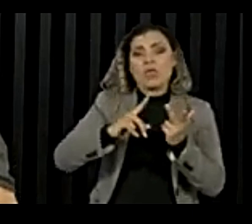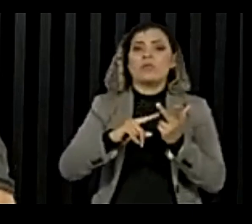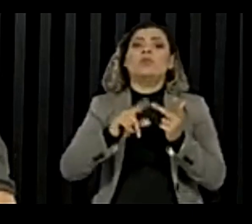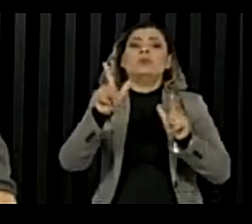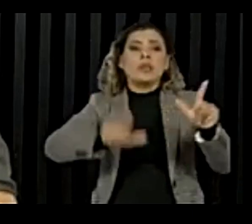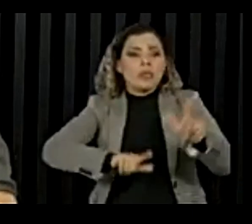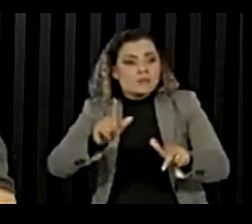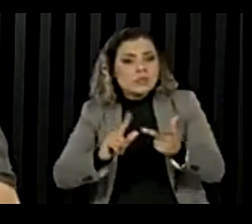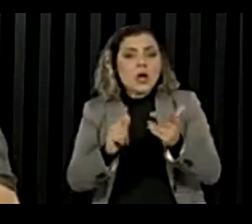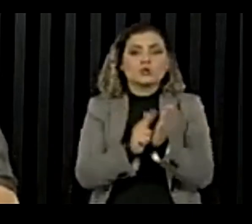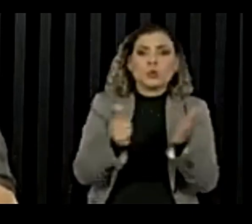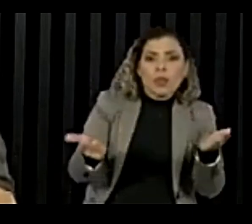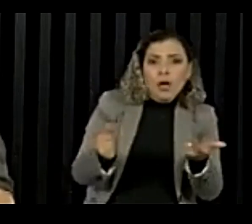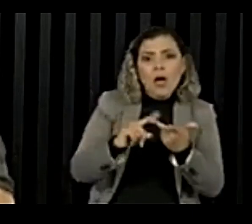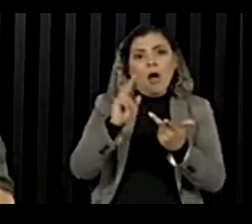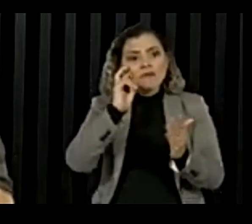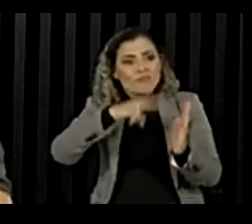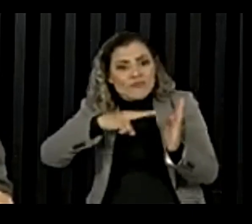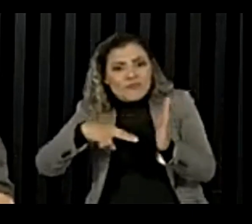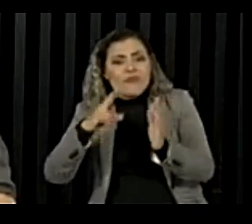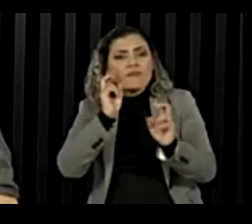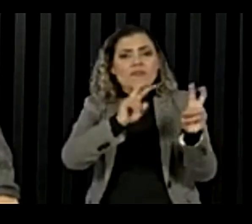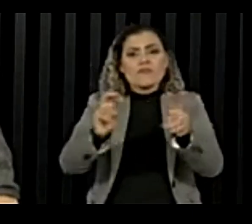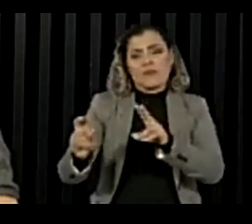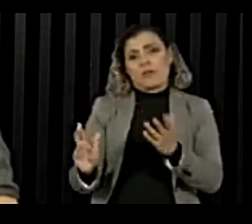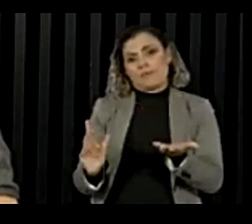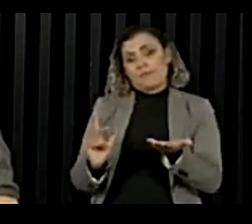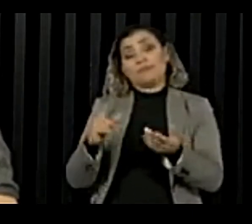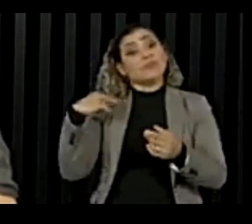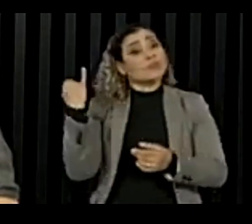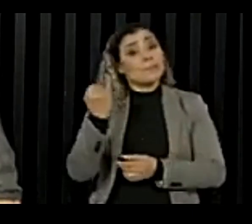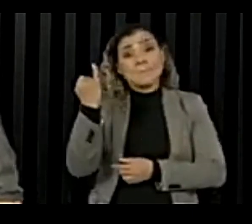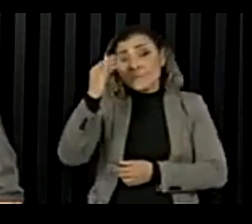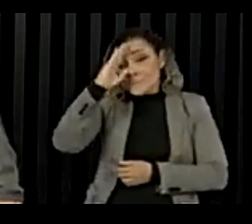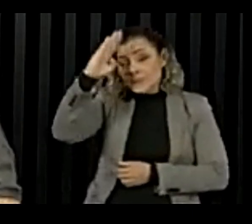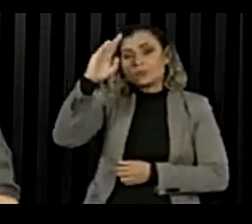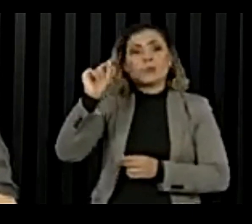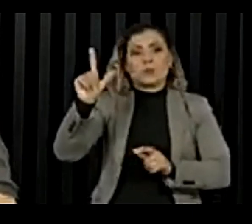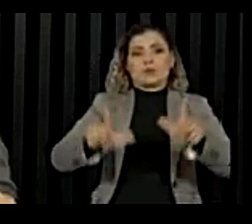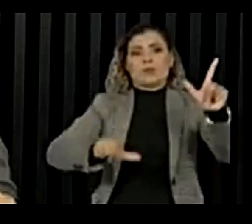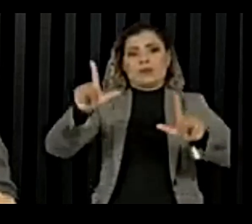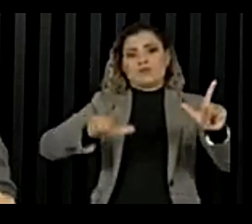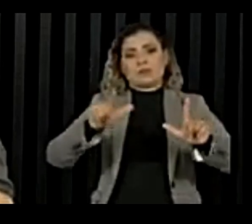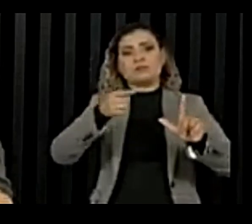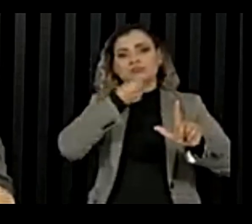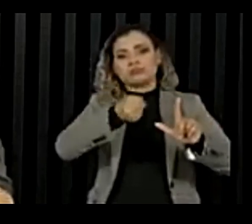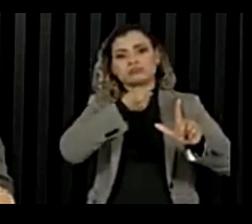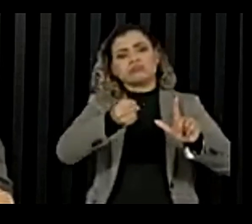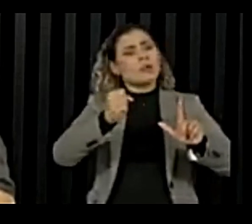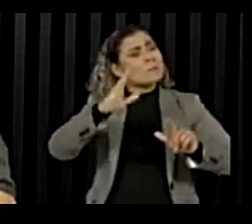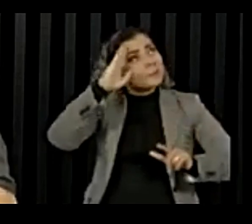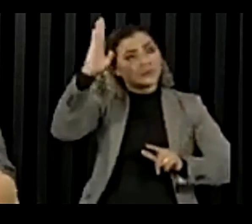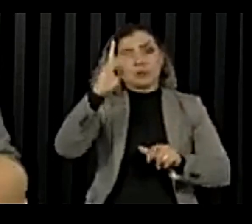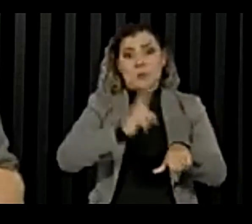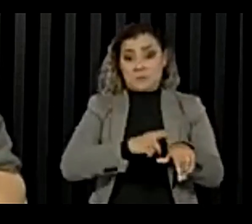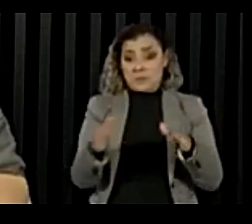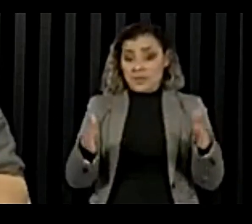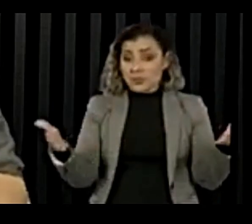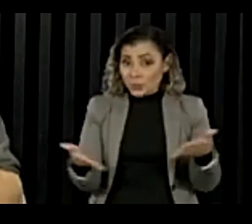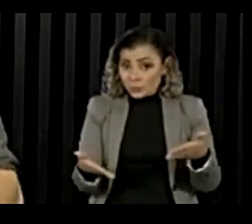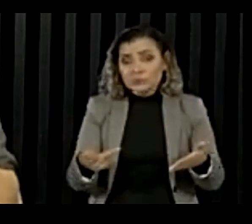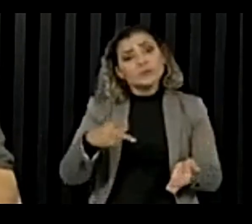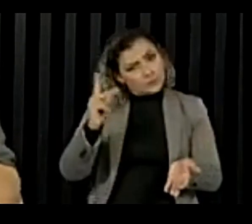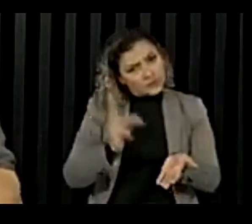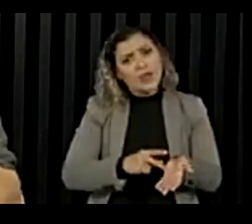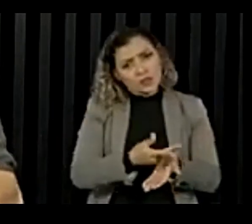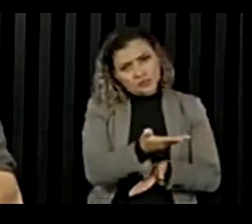imprensa e principalmente a imprensa. Eu acho que a gente precisa valorizar muito o trabalho da imprensa. A gente está vivendo um momento, é inacreditável